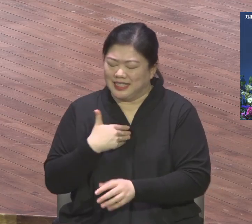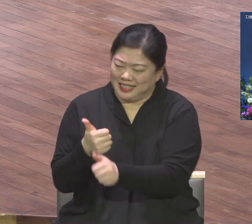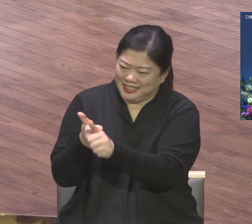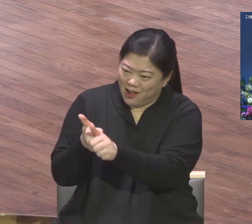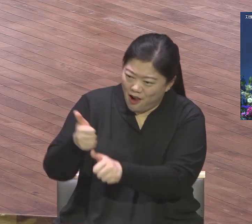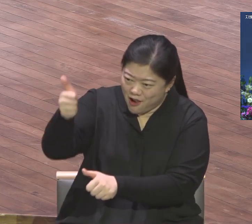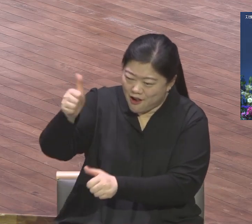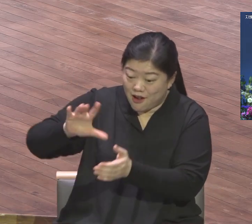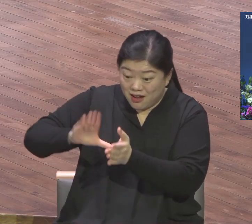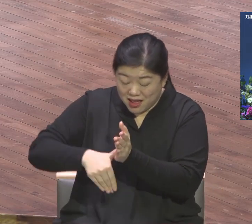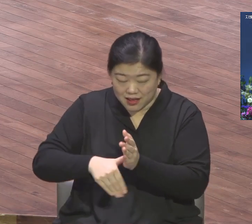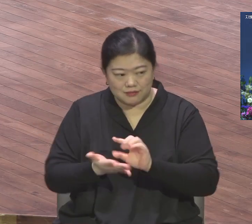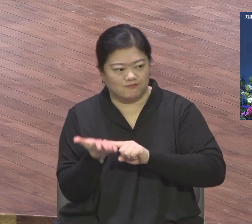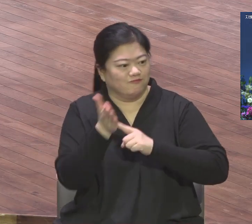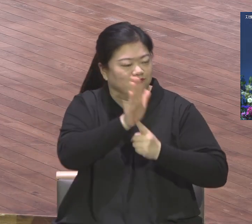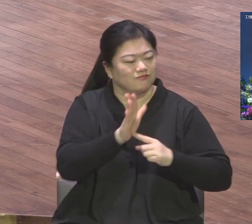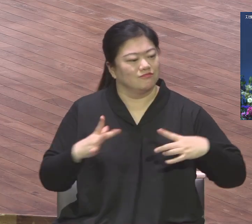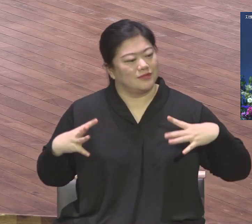승리하니까 얼마나 신나요.